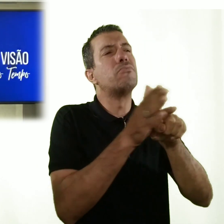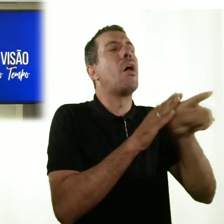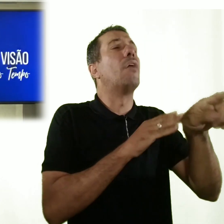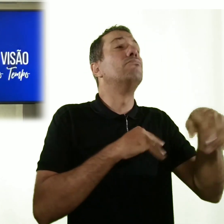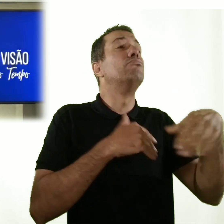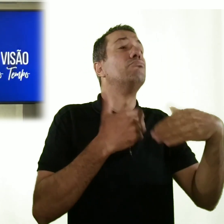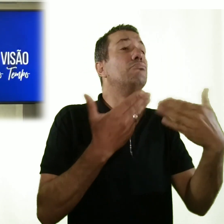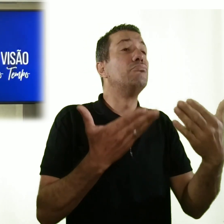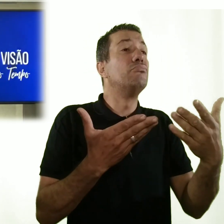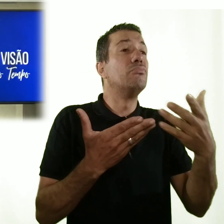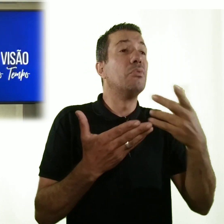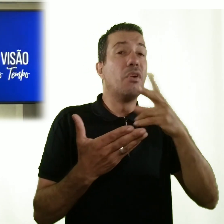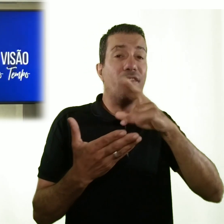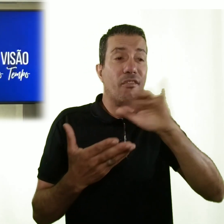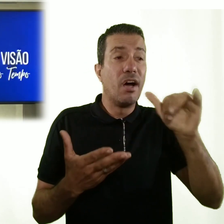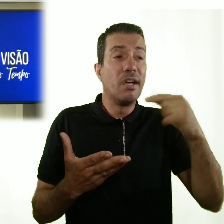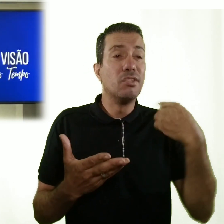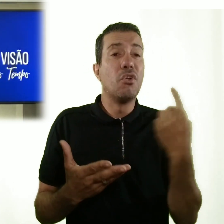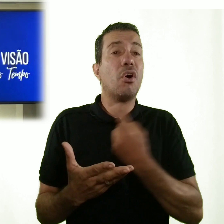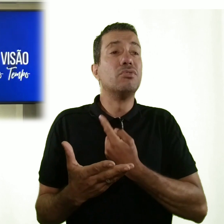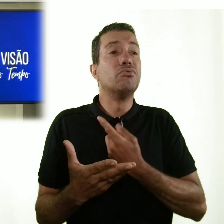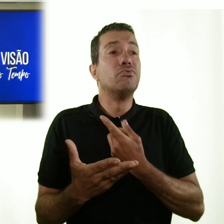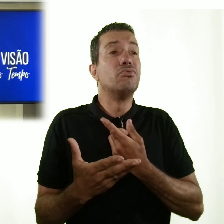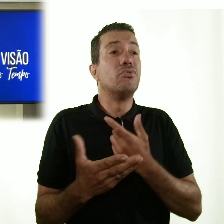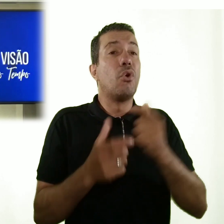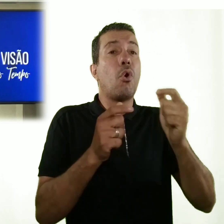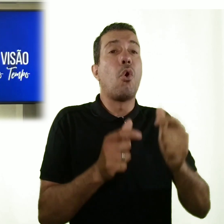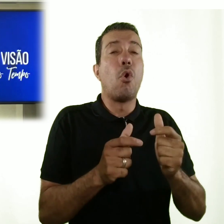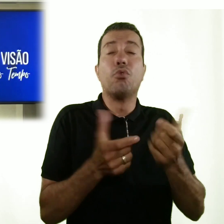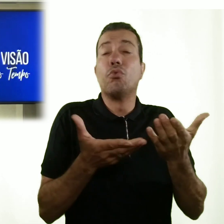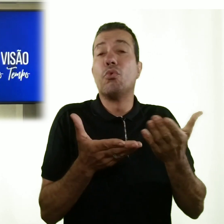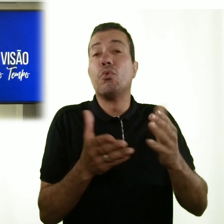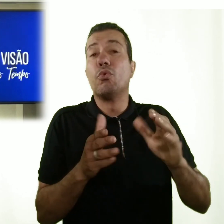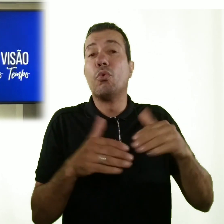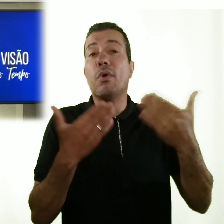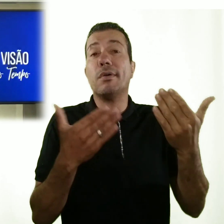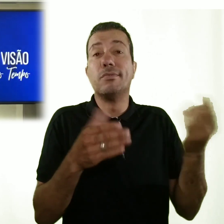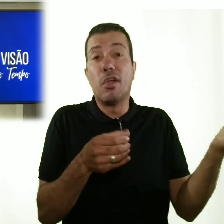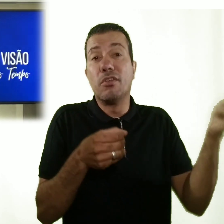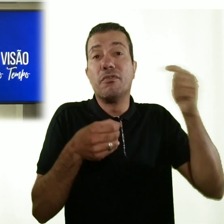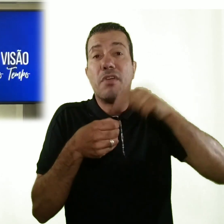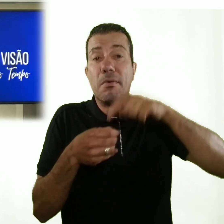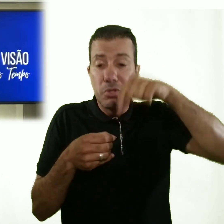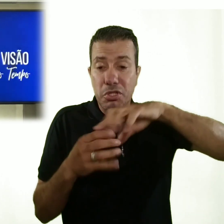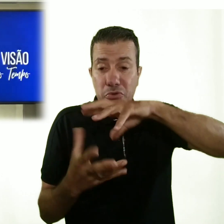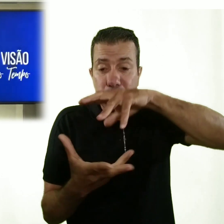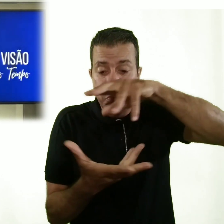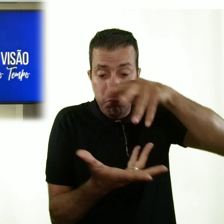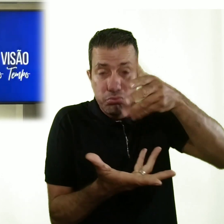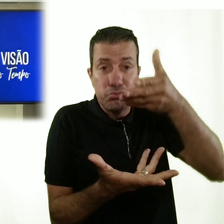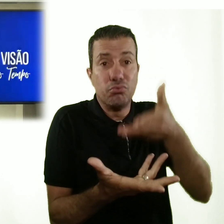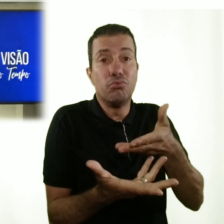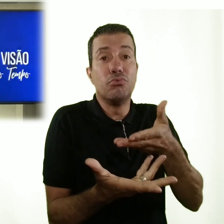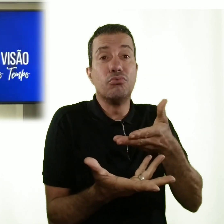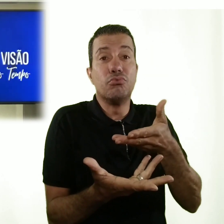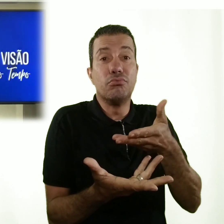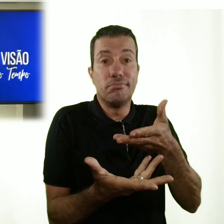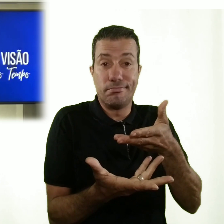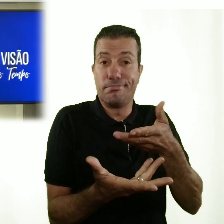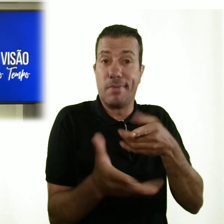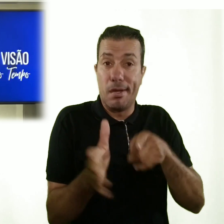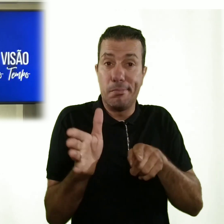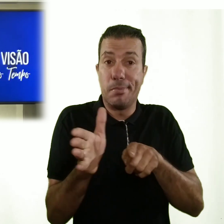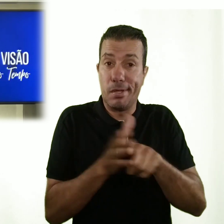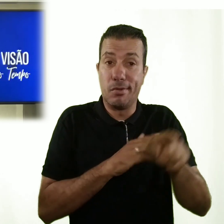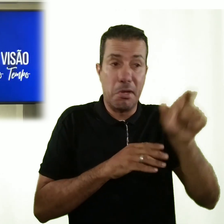para onde vamos, mas também de onde viemos e o que estamos fazendo aqui. E essa é uma pergunta que muita